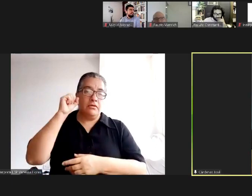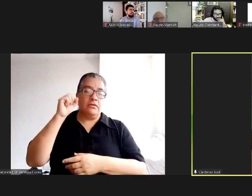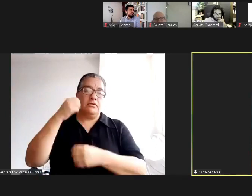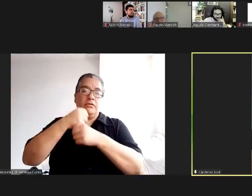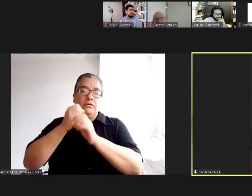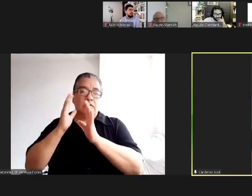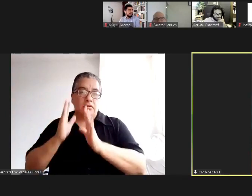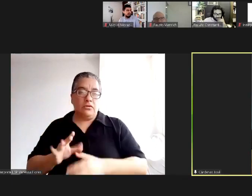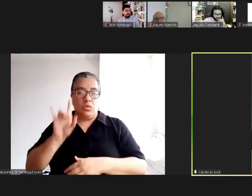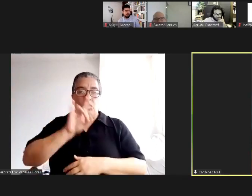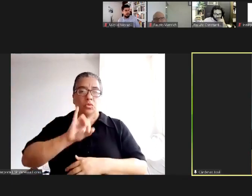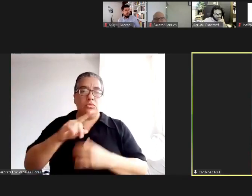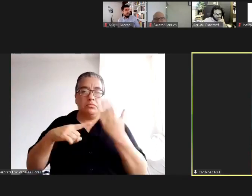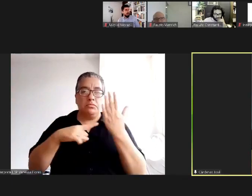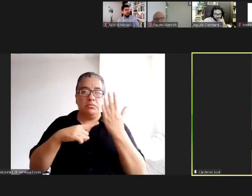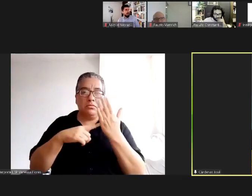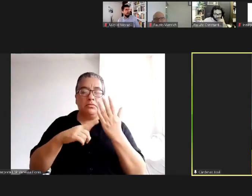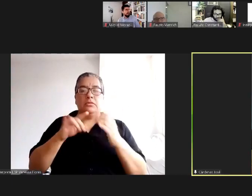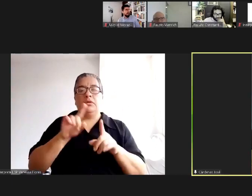costes económicos?